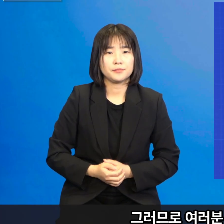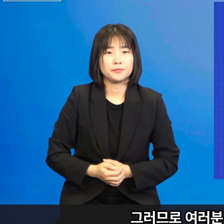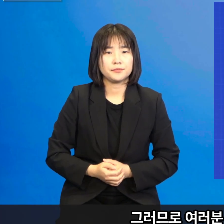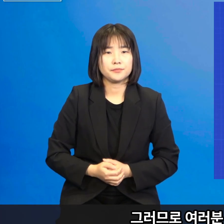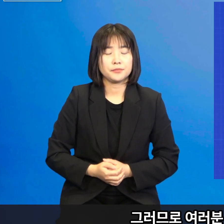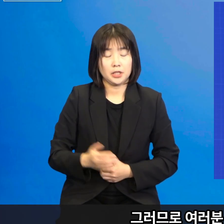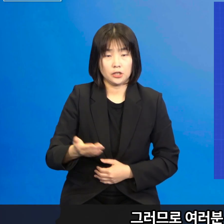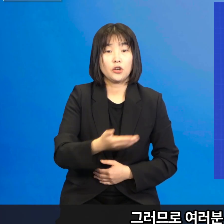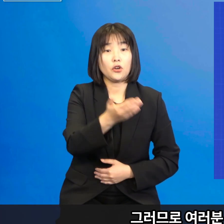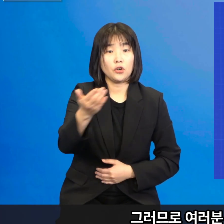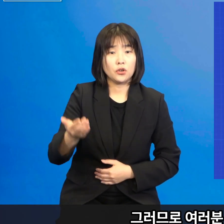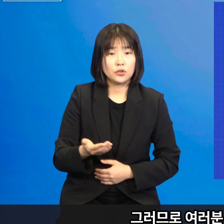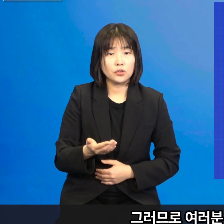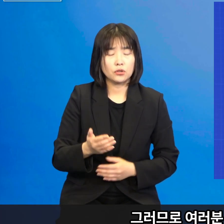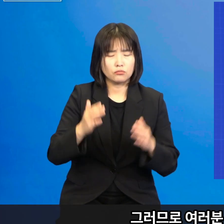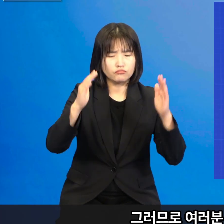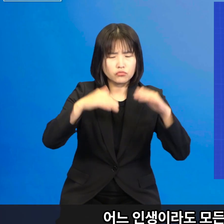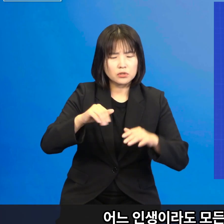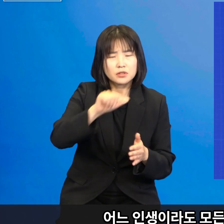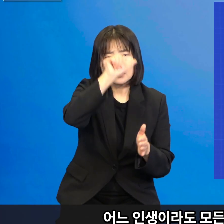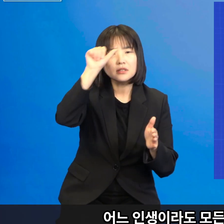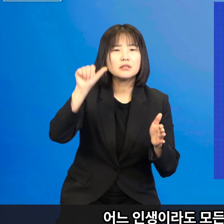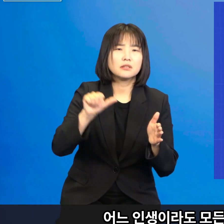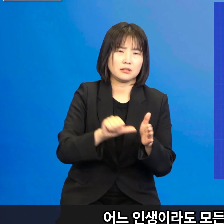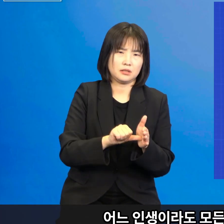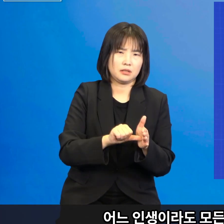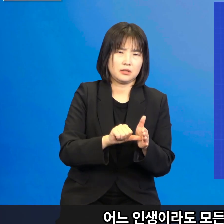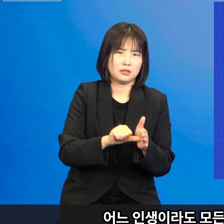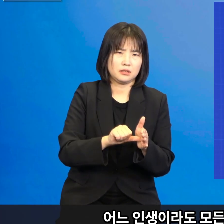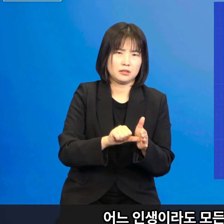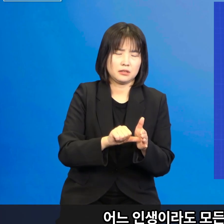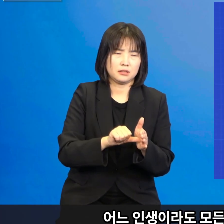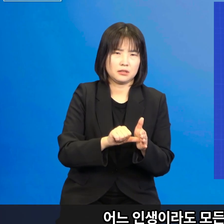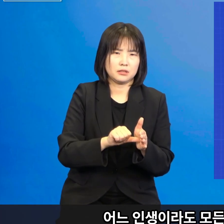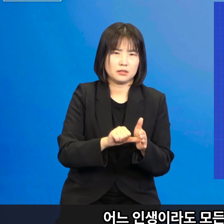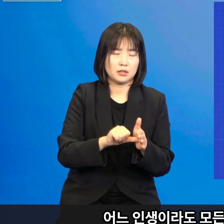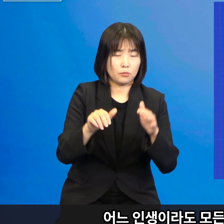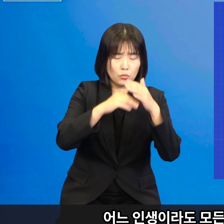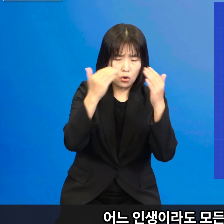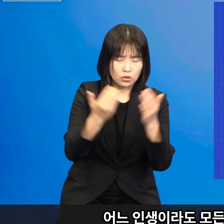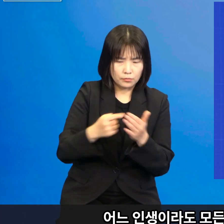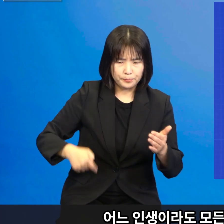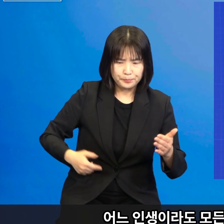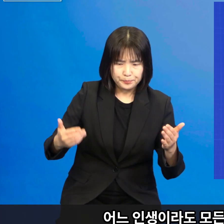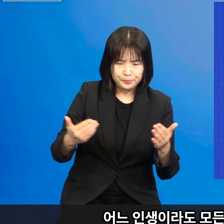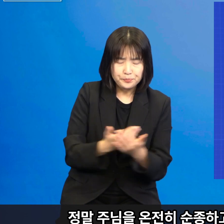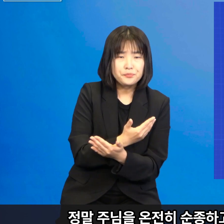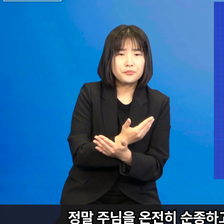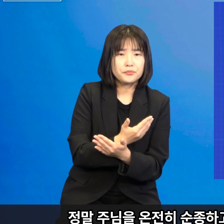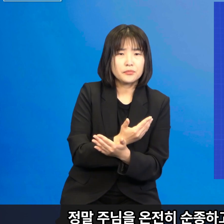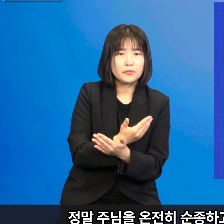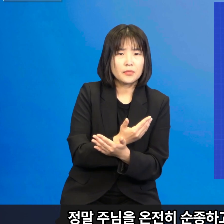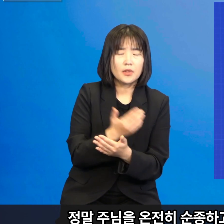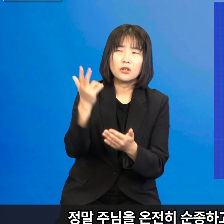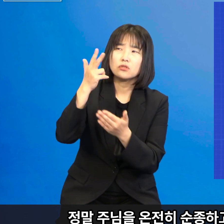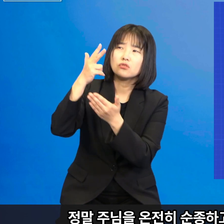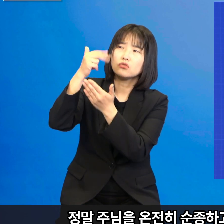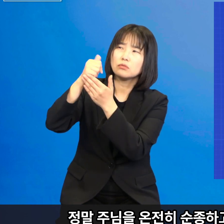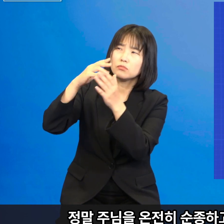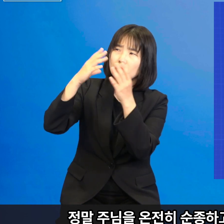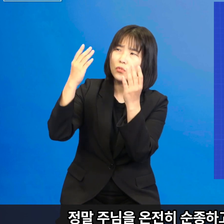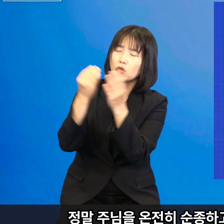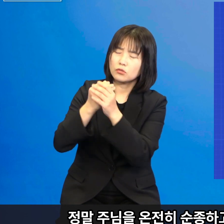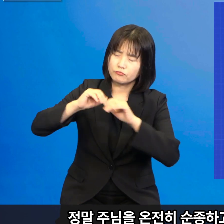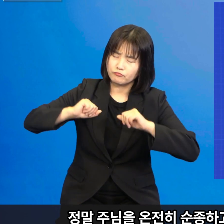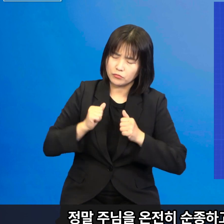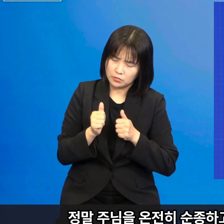그러므로 여러분, 무너져가는 인생, 어느 인생이라도 모든 것을 회개하고 돌이켜 정말 주님을 온전히